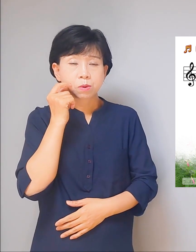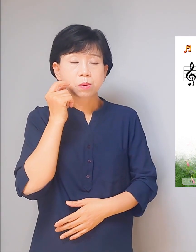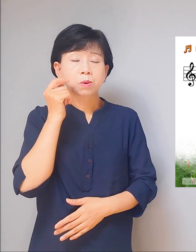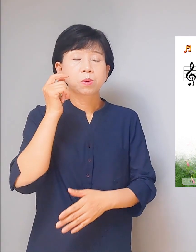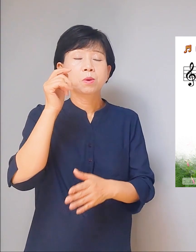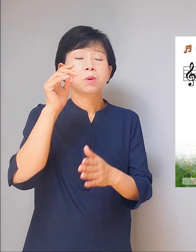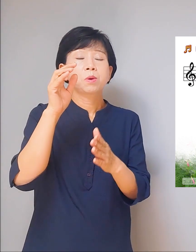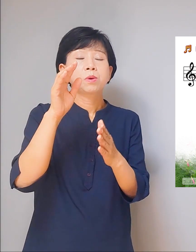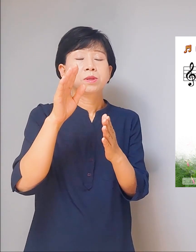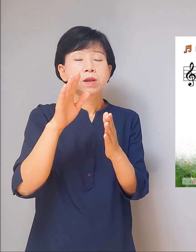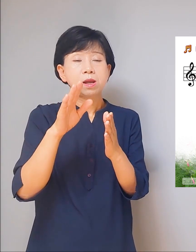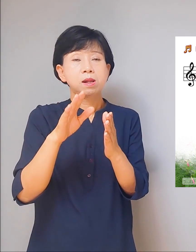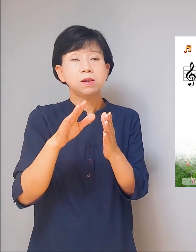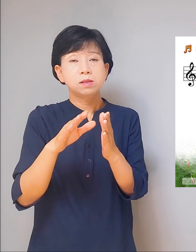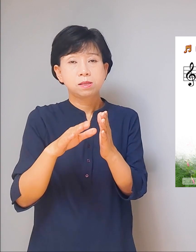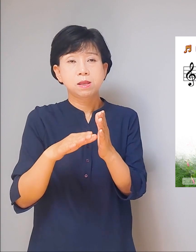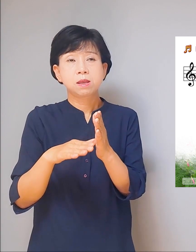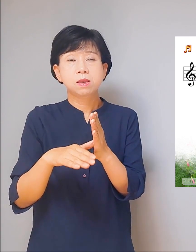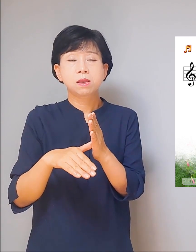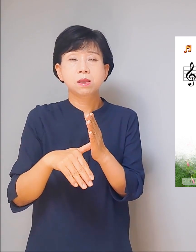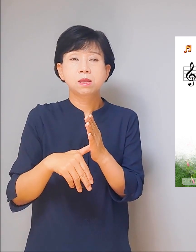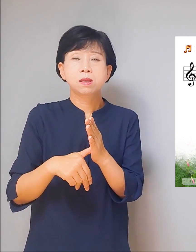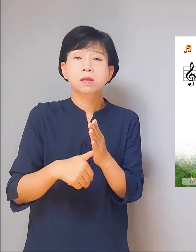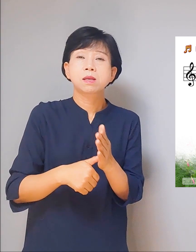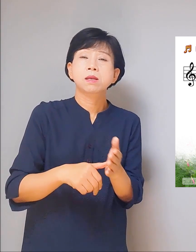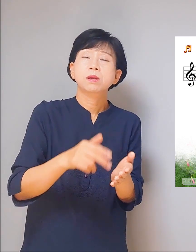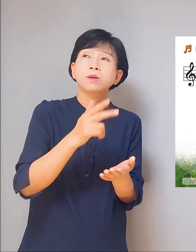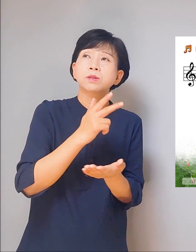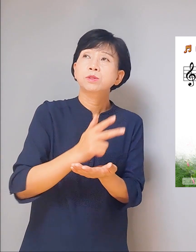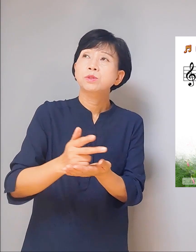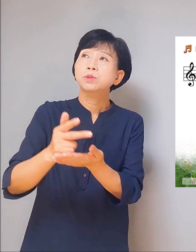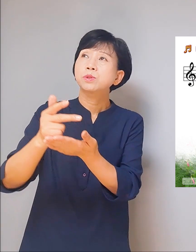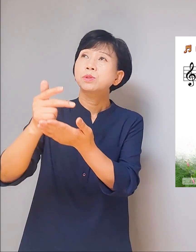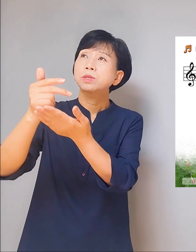깨어나지 못할 때